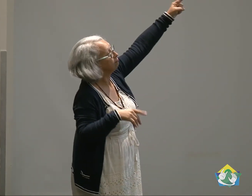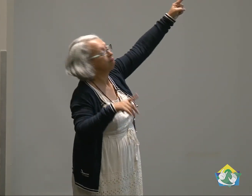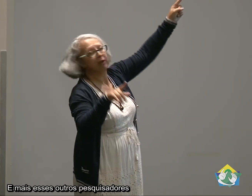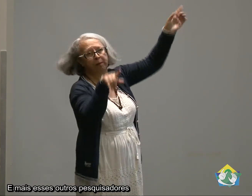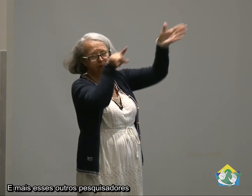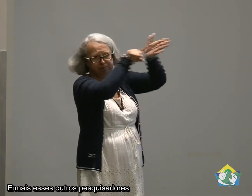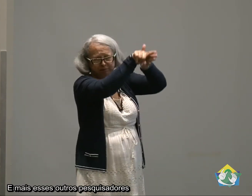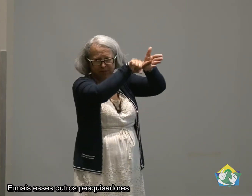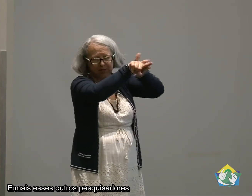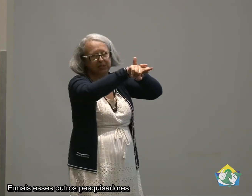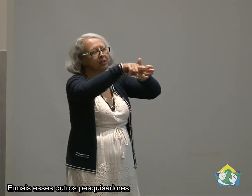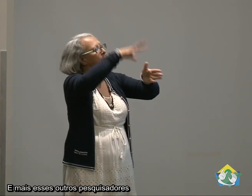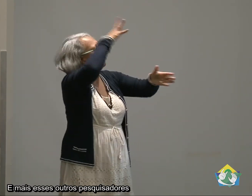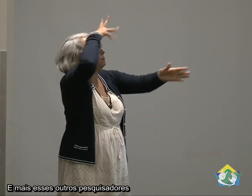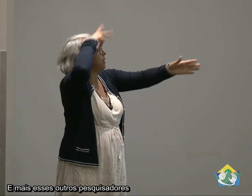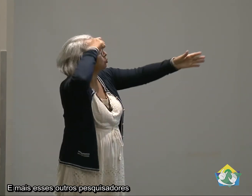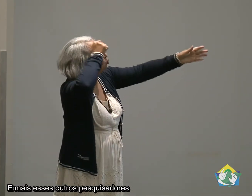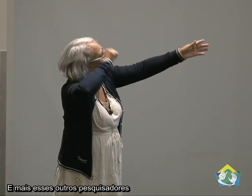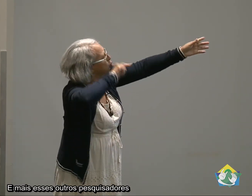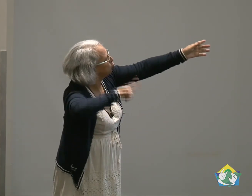E mais esses outros pesquisadores